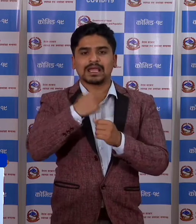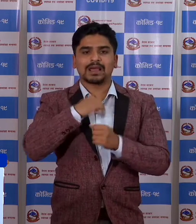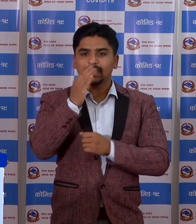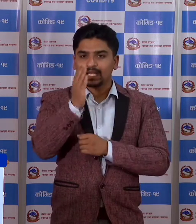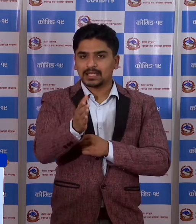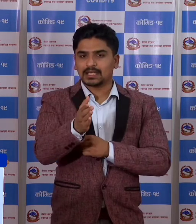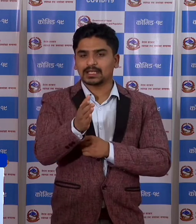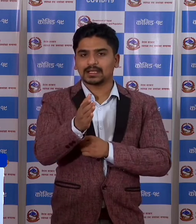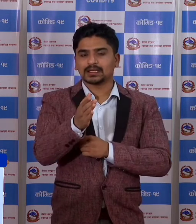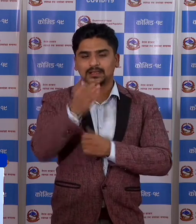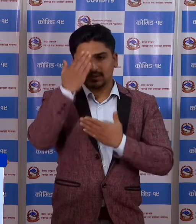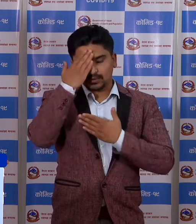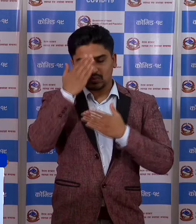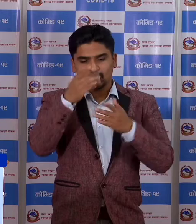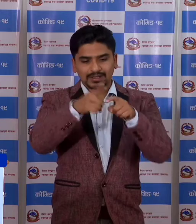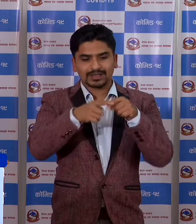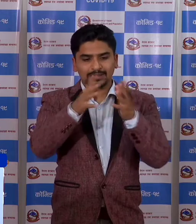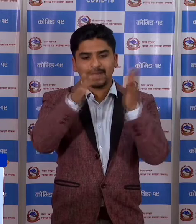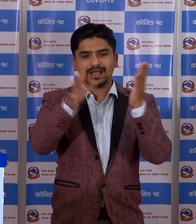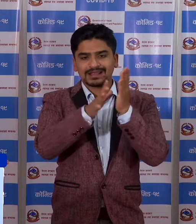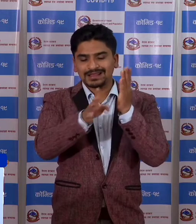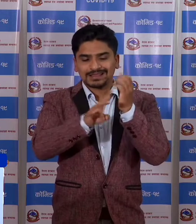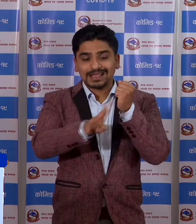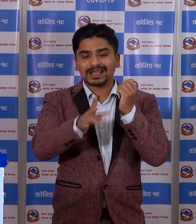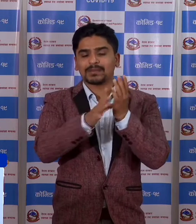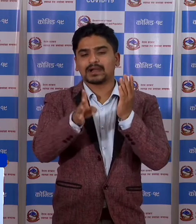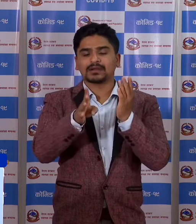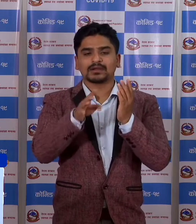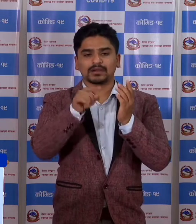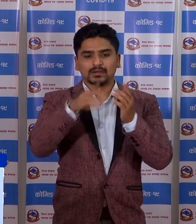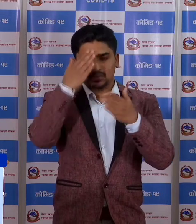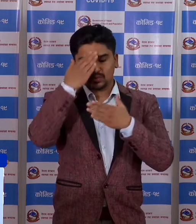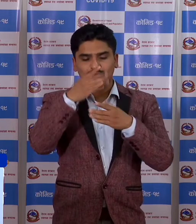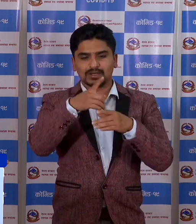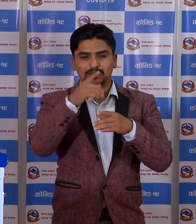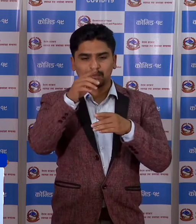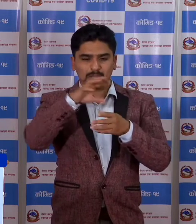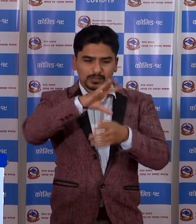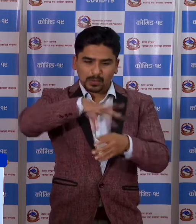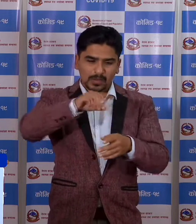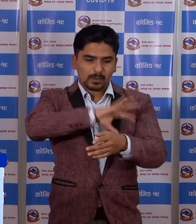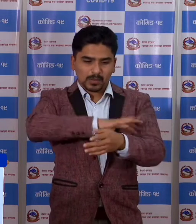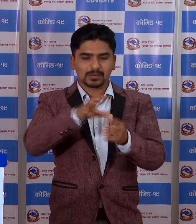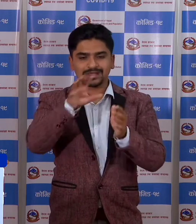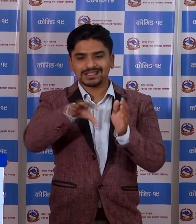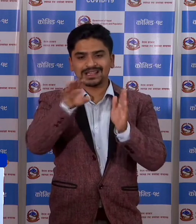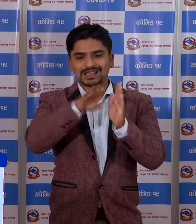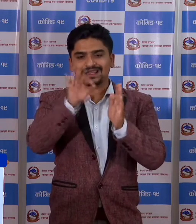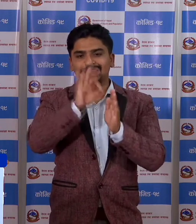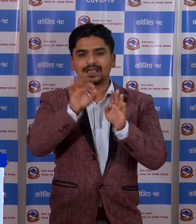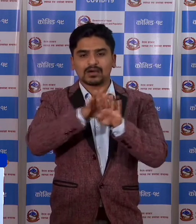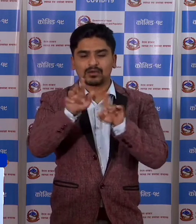हामीले रोग नियन्त्रण महाशाखाबाट यो रोगको लागि हामीले प्रत्येक प्रदेशहरू र स्थानीय